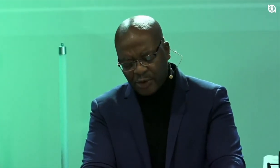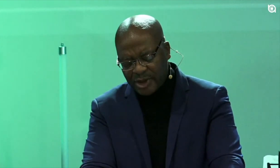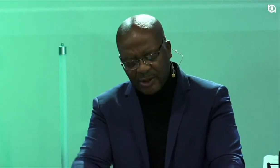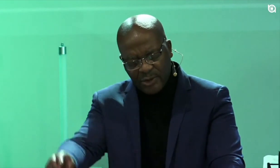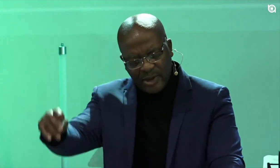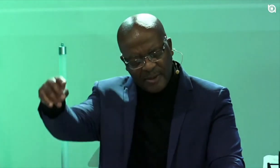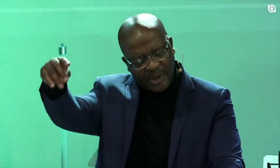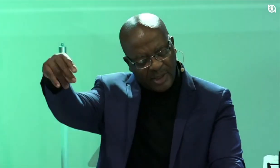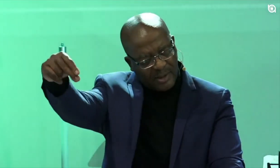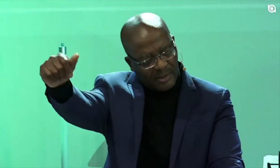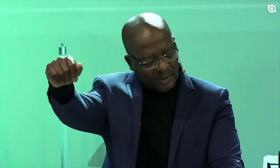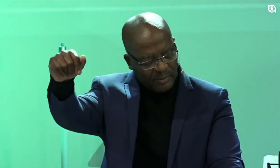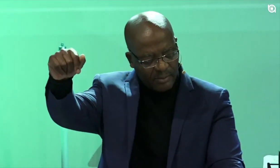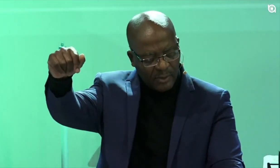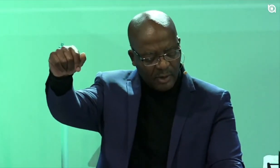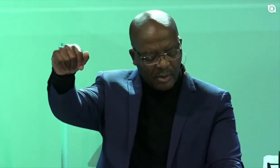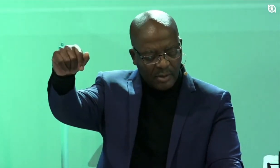Reçois le toucher de son esprit.